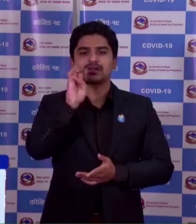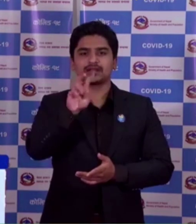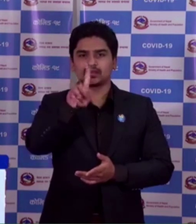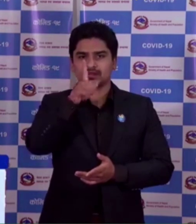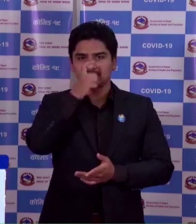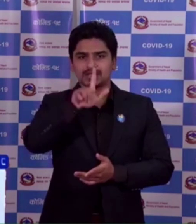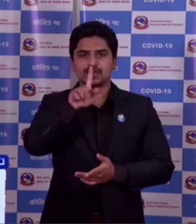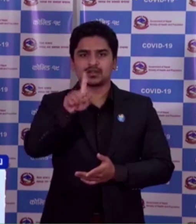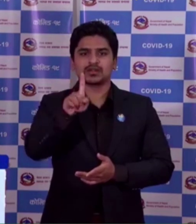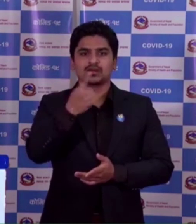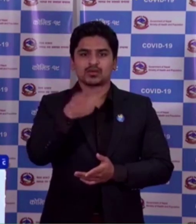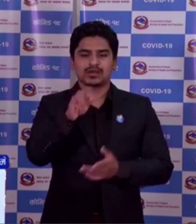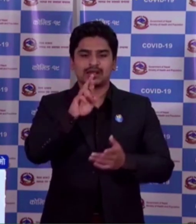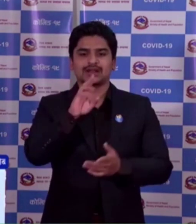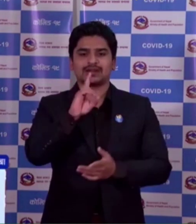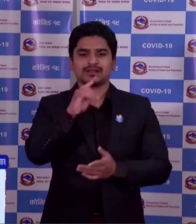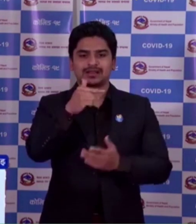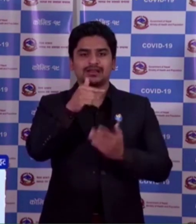18,271 वटा।